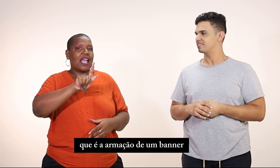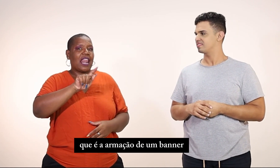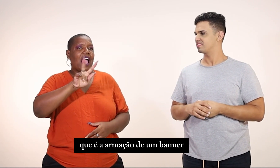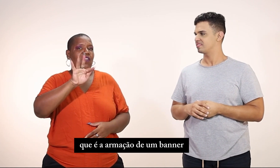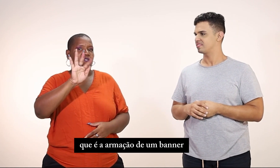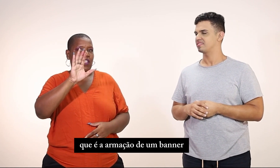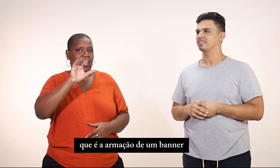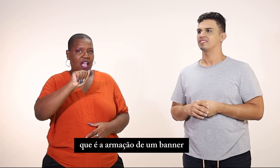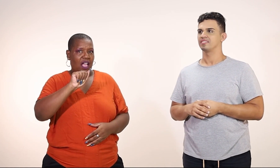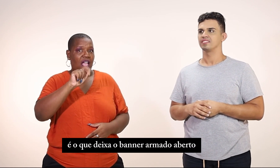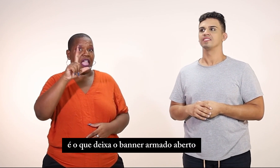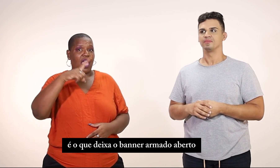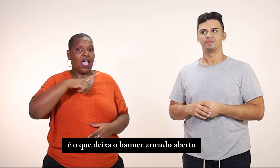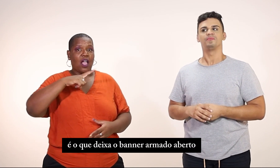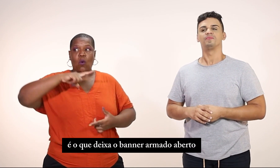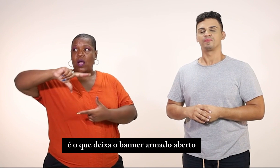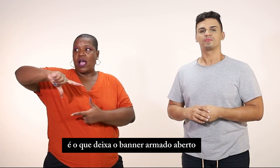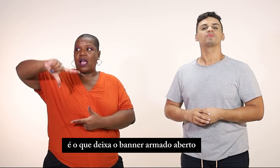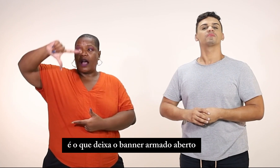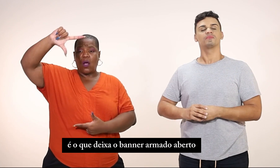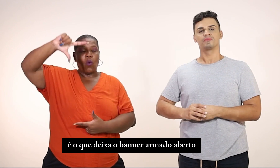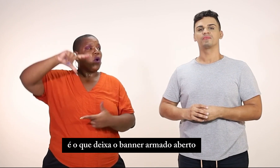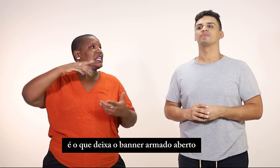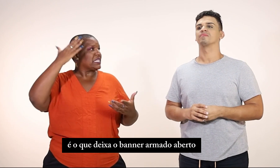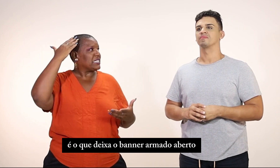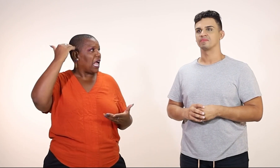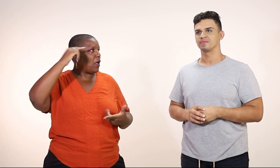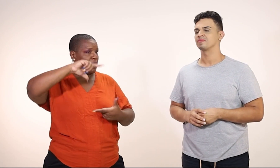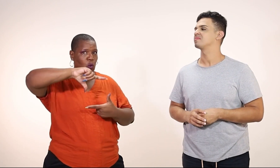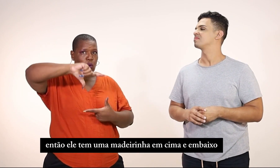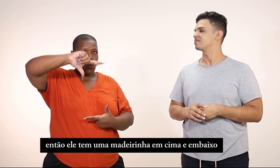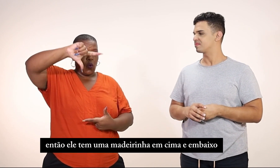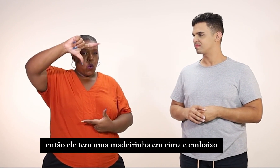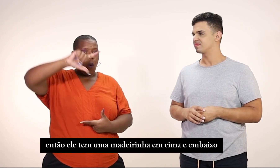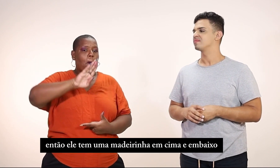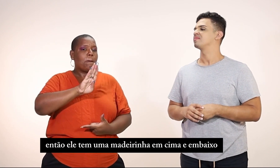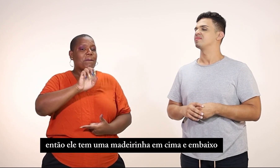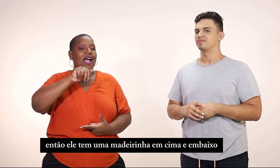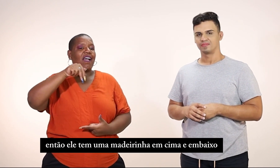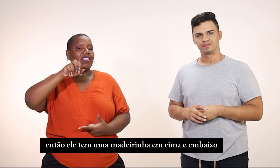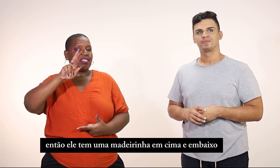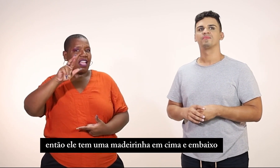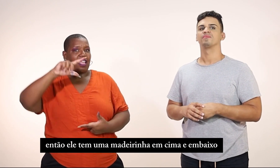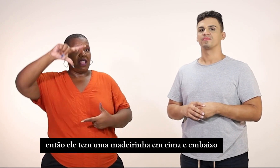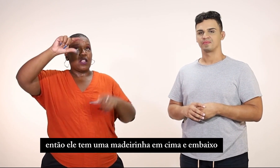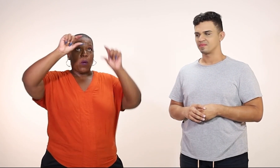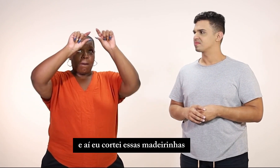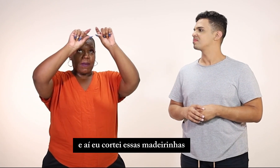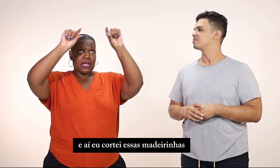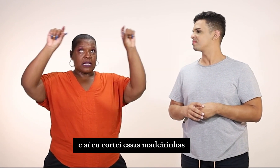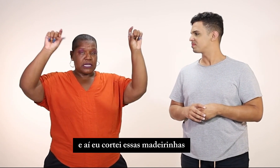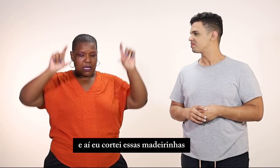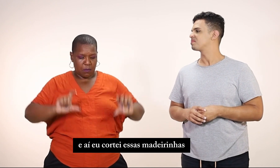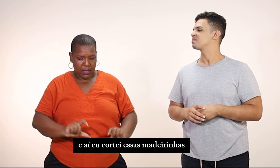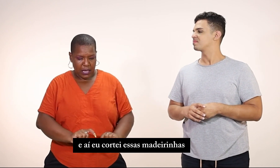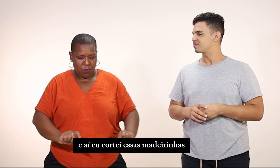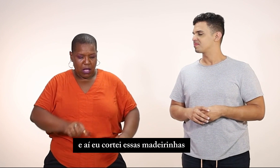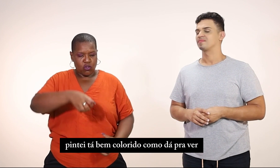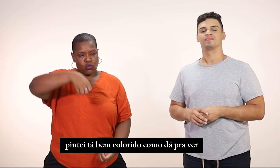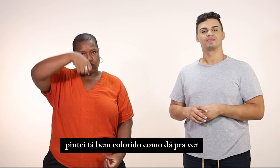armação de um banner. É o que deixa o banner armado, aberto. Legal. Então ele tem uma madeirinha em cima e embaixo. E aí eu cortei essas madeirinhas, pintei, tá